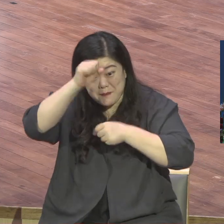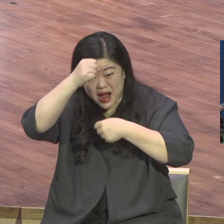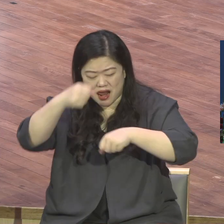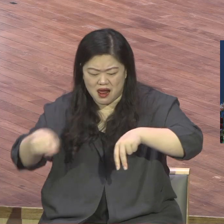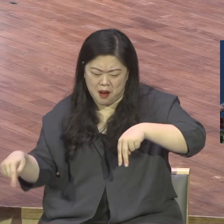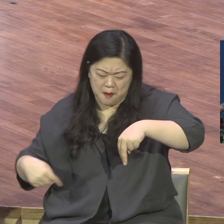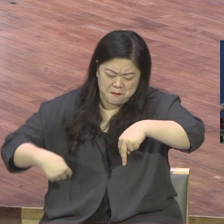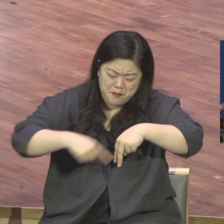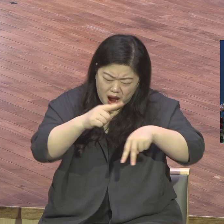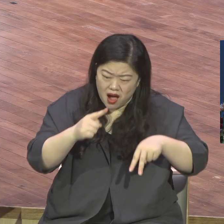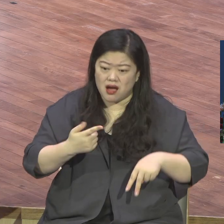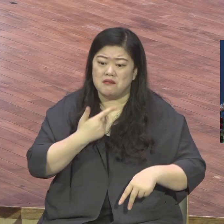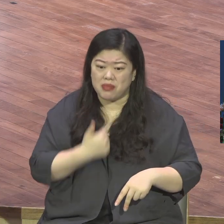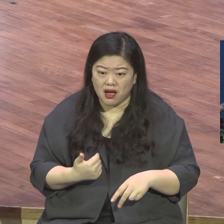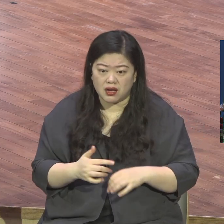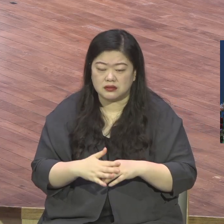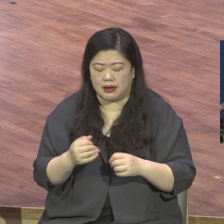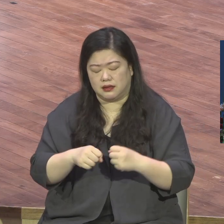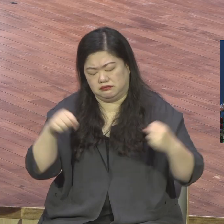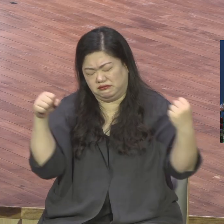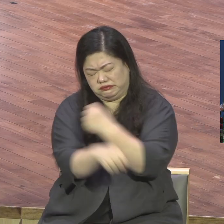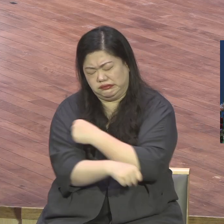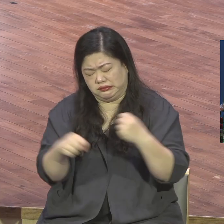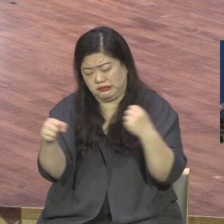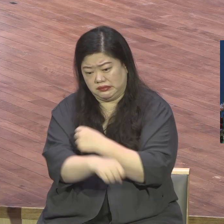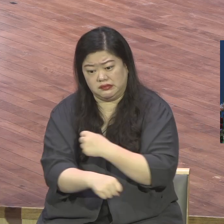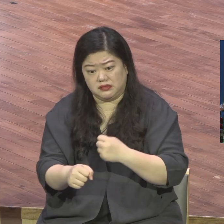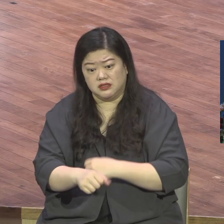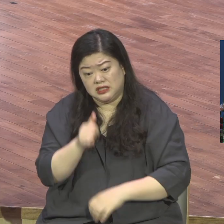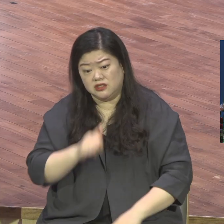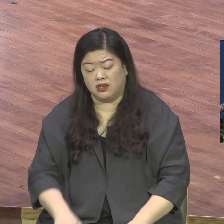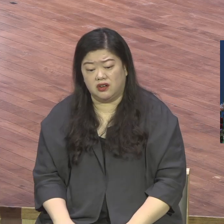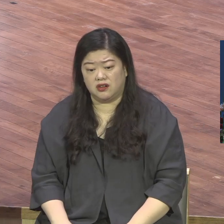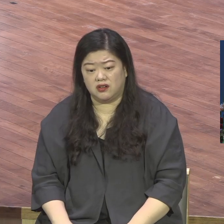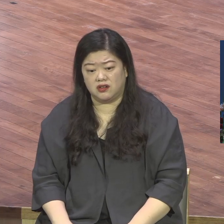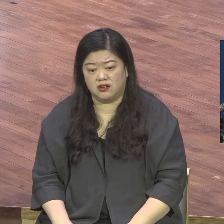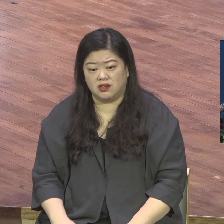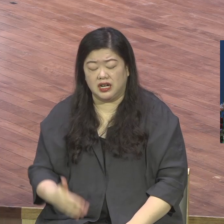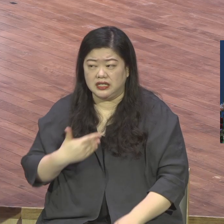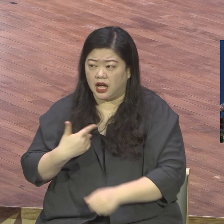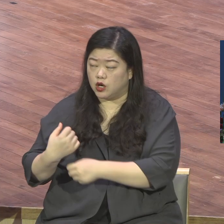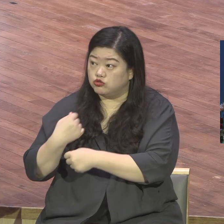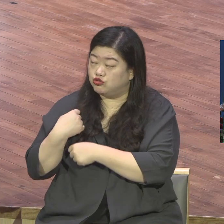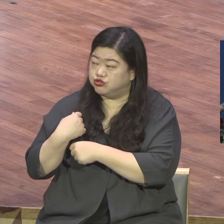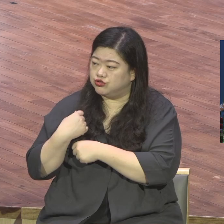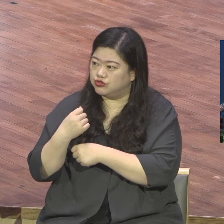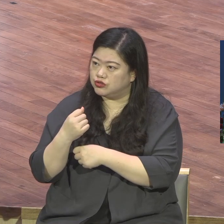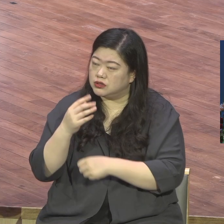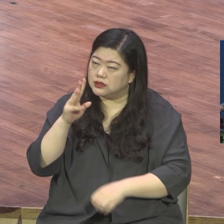군대 3년 동안 태권도만 해서 산 사람이에요. 3년 동안 태권 만 35개월 15일